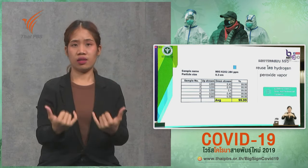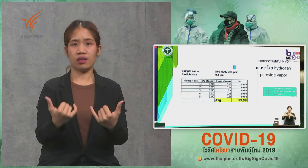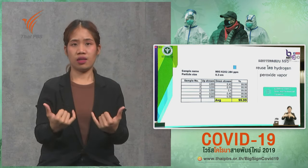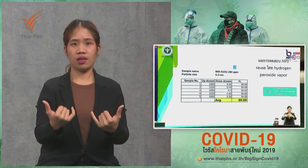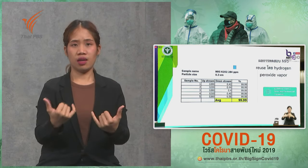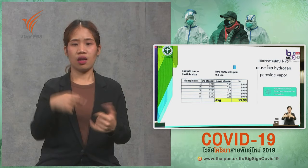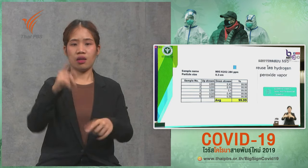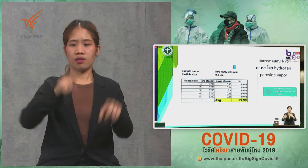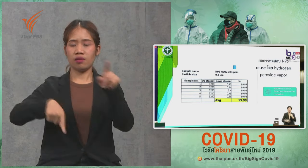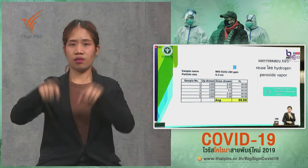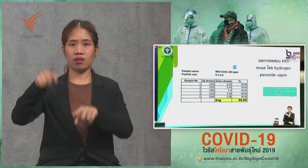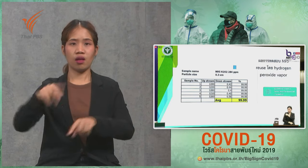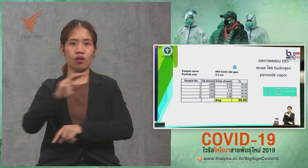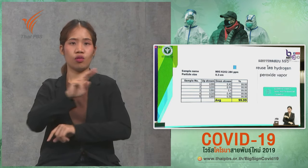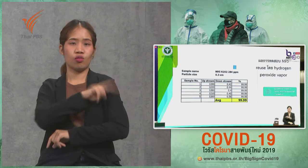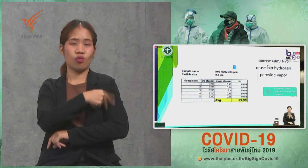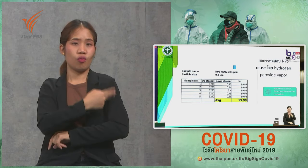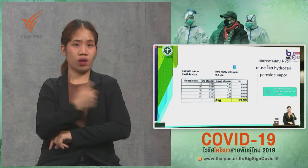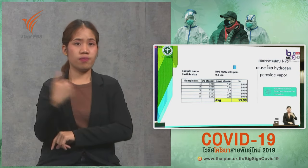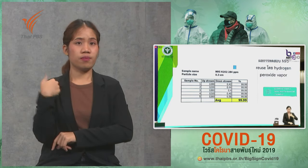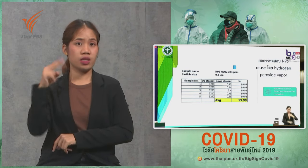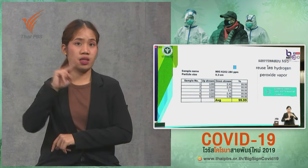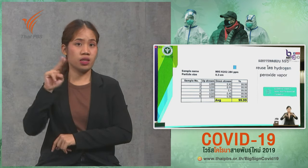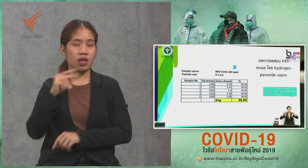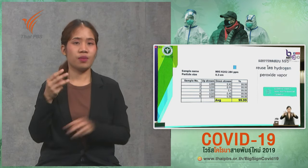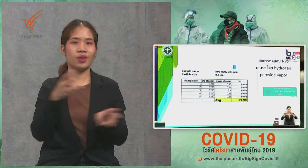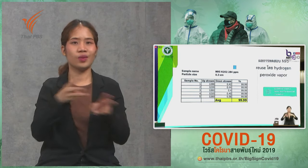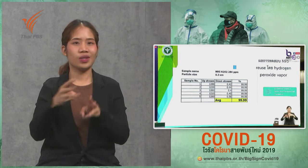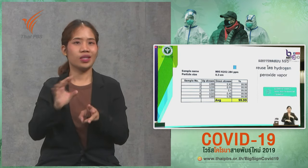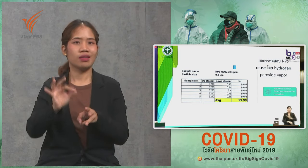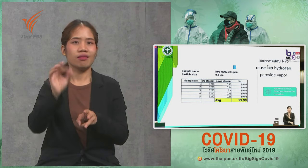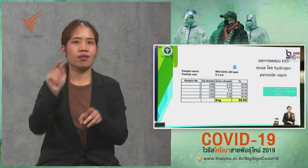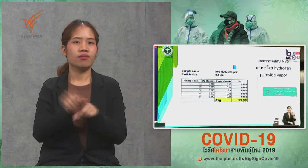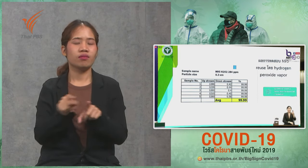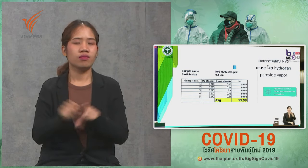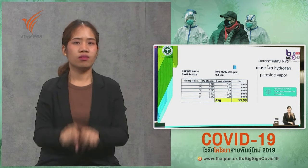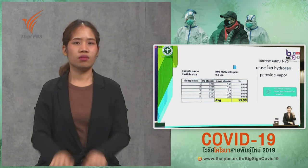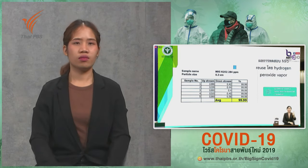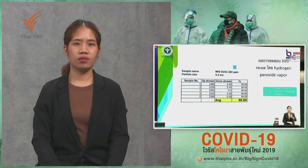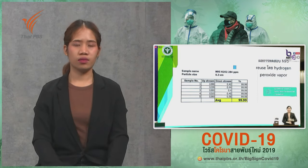ในหลายๆโรงพยาบาลก็มีใช้ค่ะก็เป็นอีกหนึ่งทางเลือกค่ะ